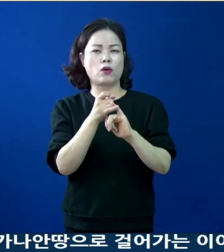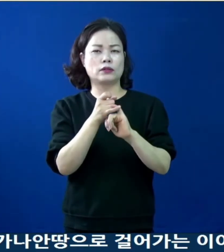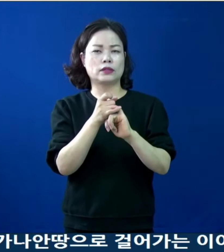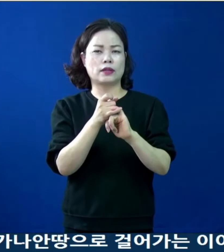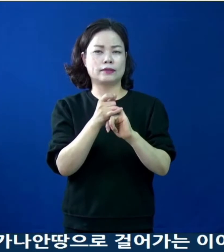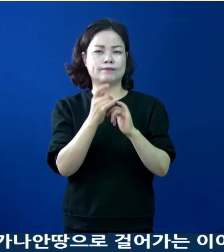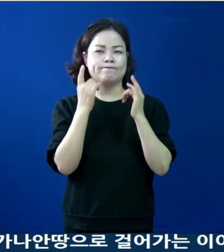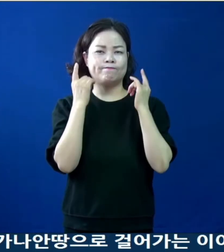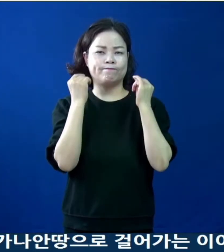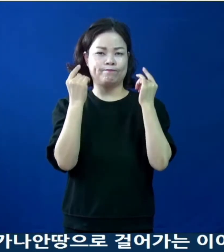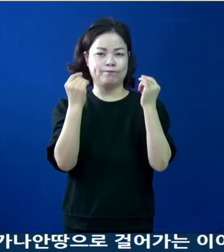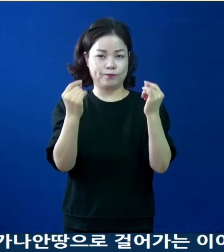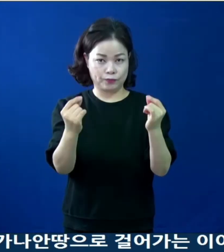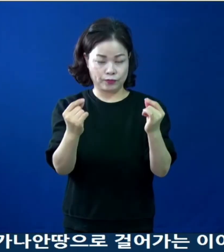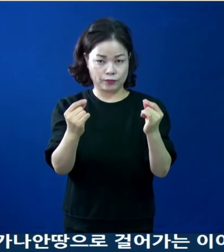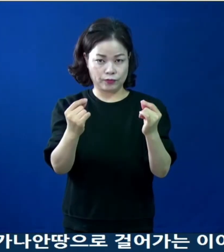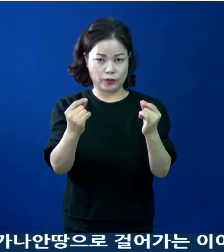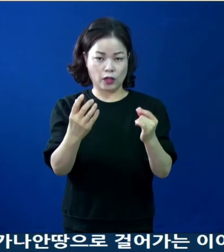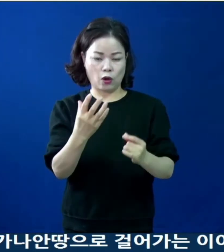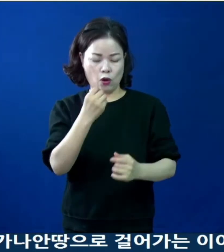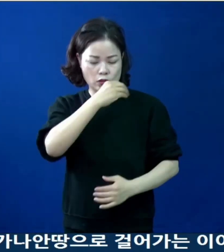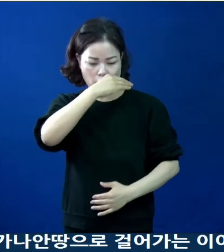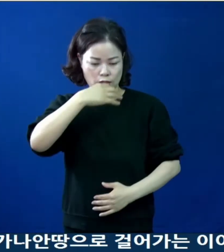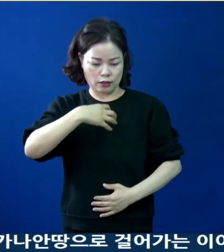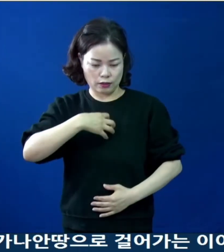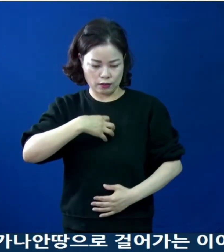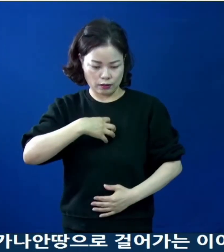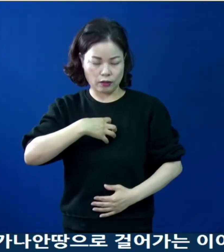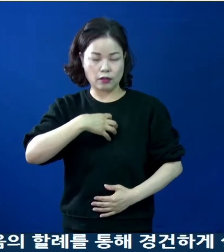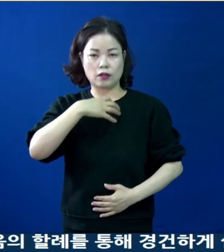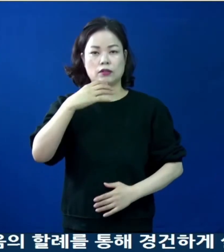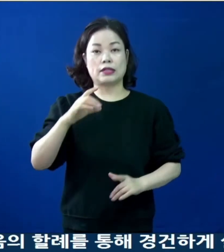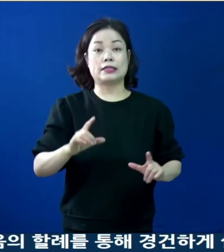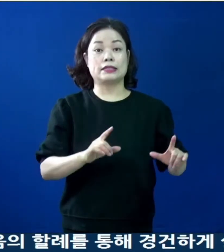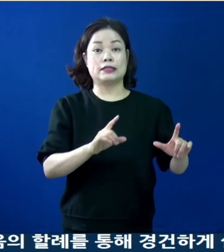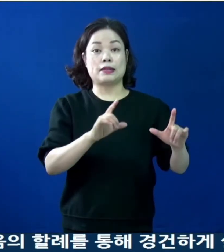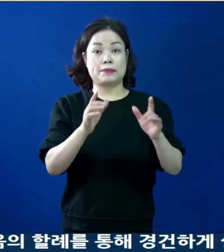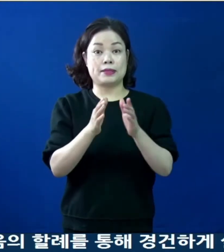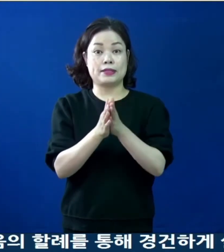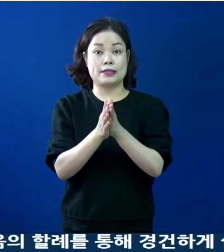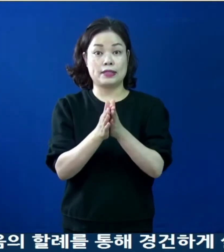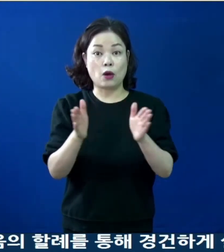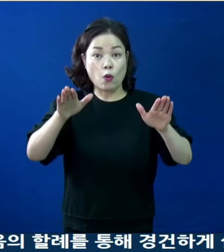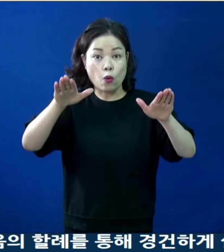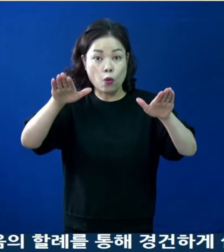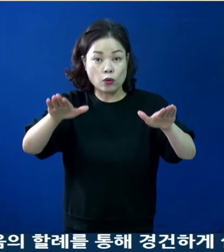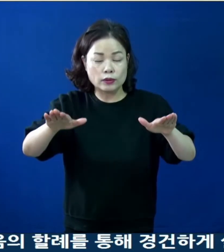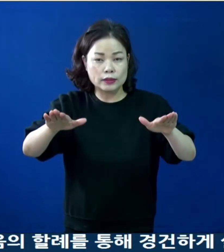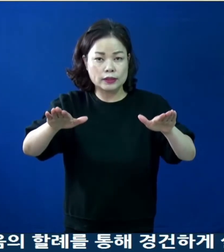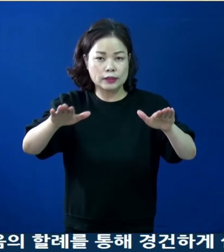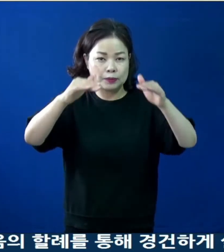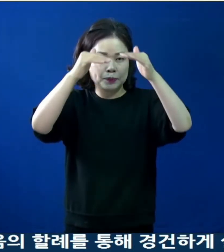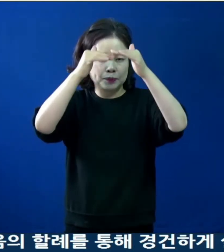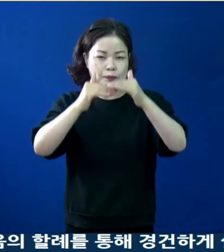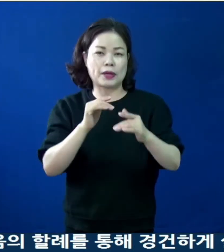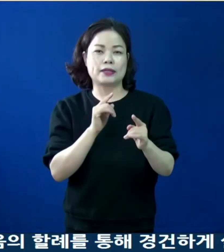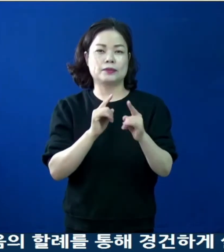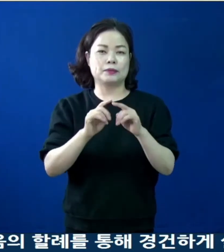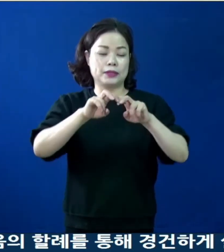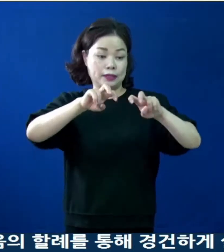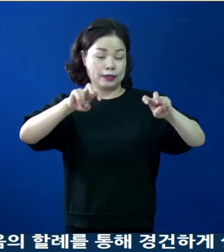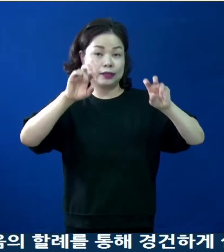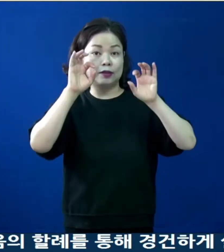되고 거룩하고 경건한 삶은 시작될 수 있습니다. 오늘 우리는 이런 흐름으로 이 말씀을